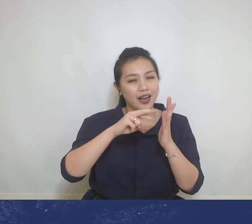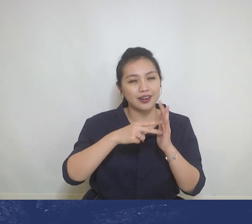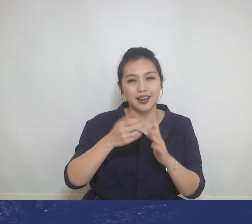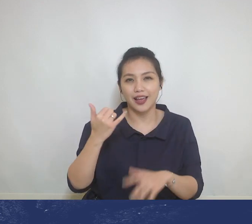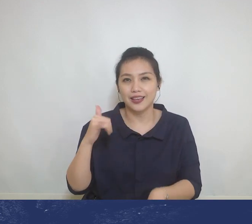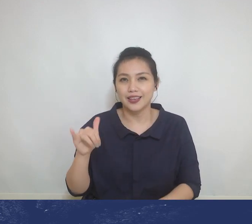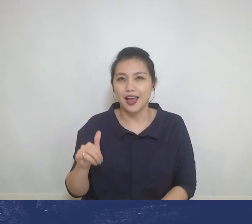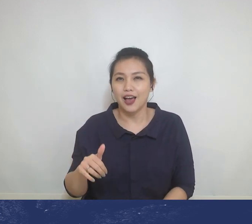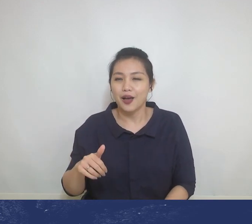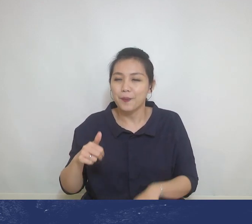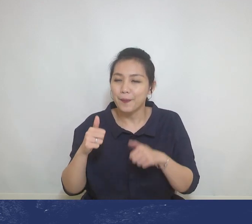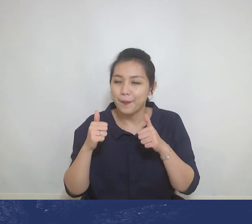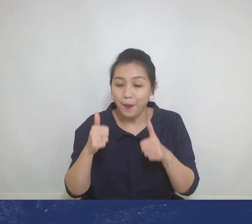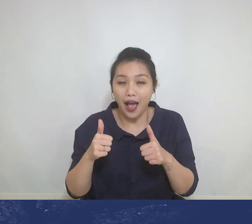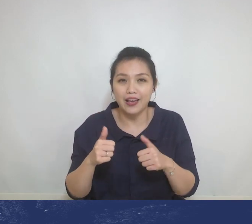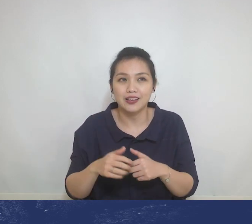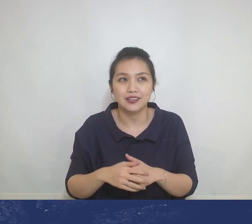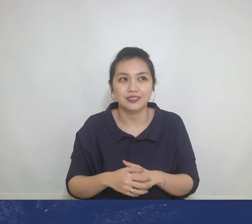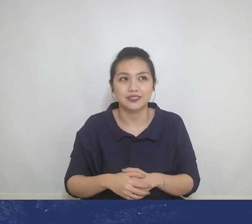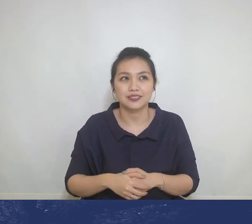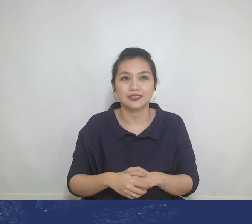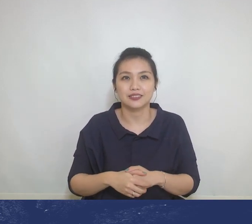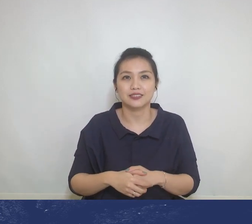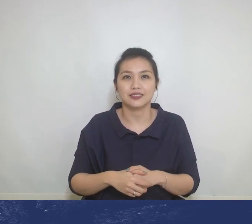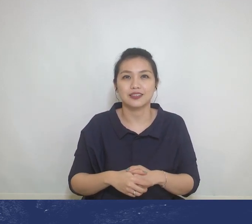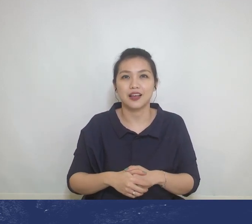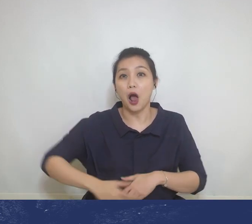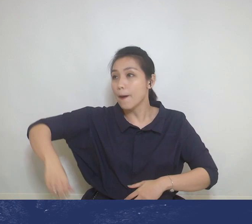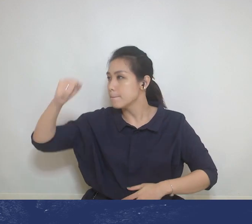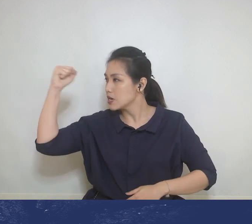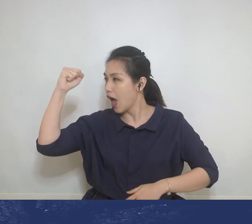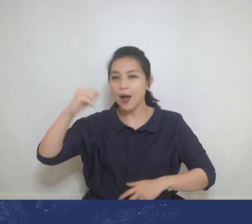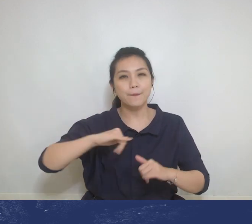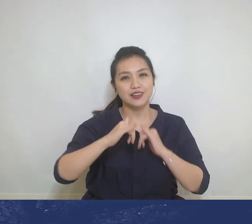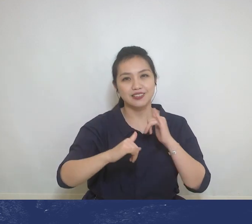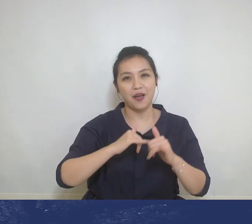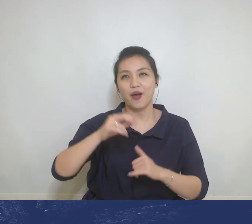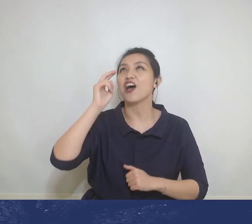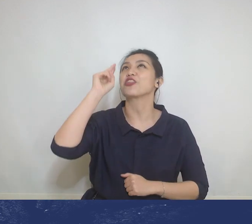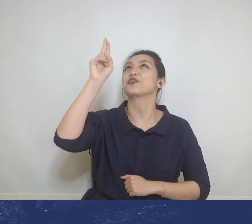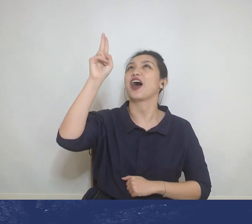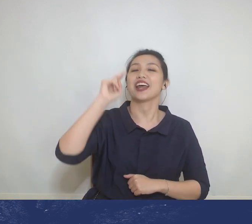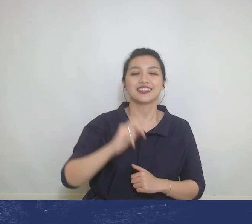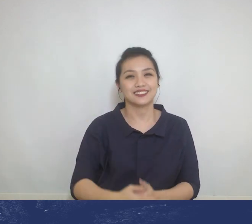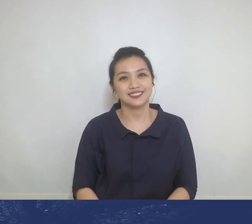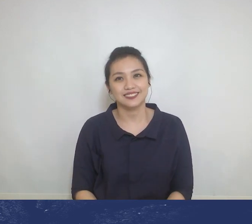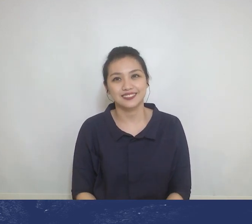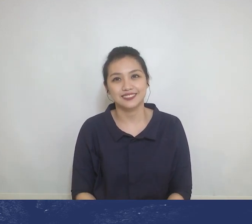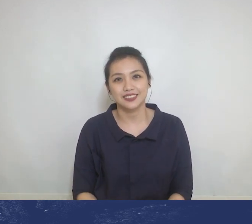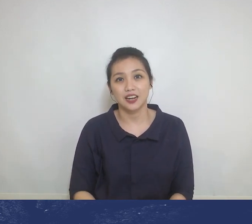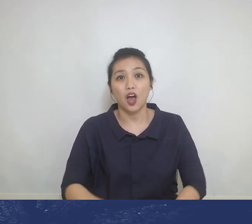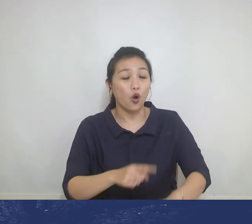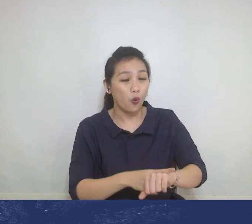salah satu artinya yang buat saya sangat hebat adalah triumphant with God, berkemenangan bersama Tuhan.